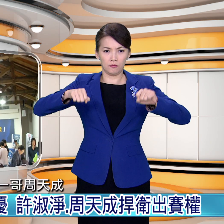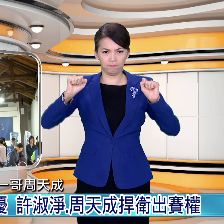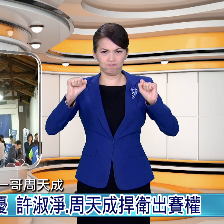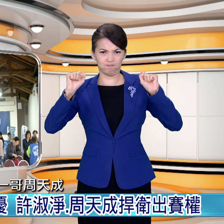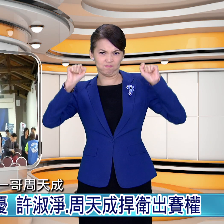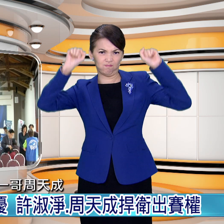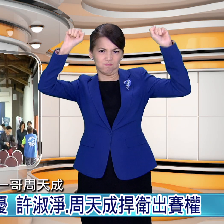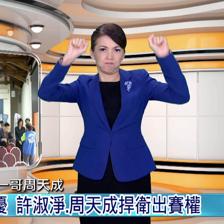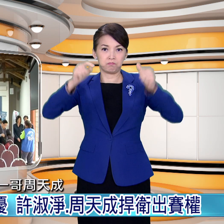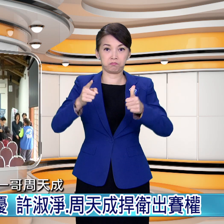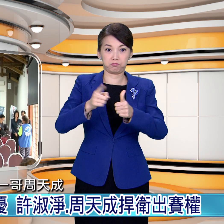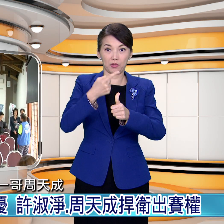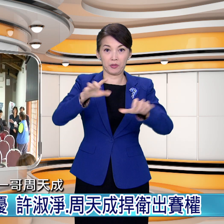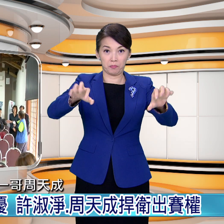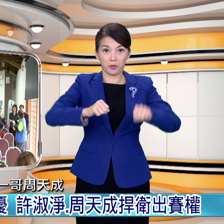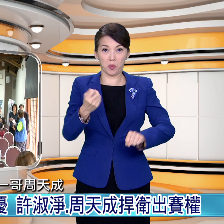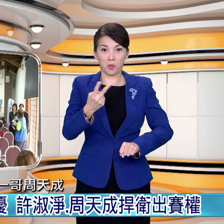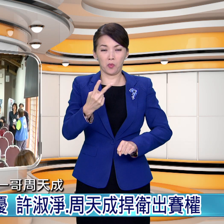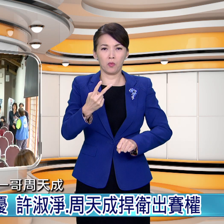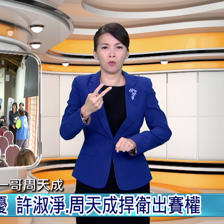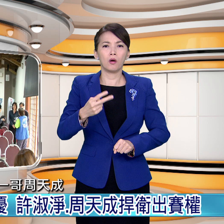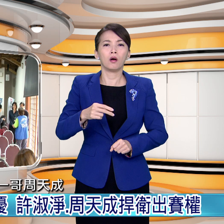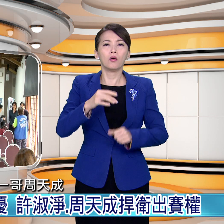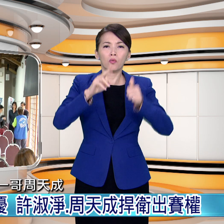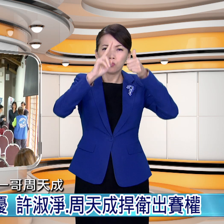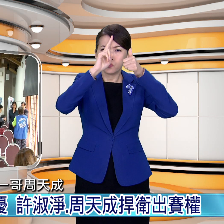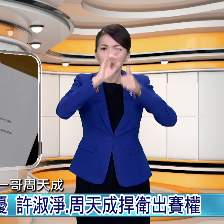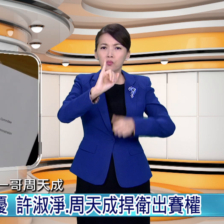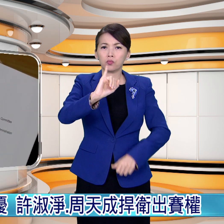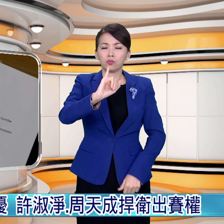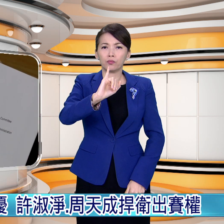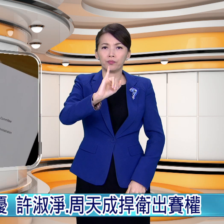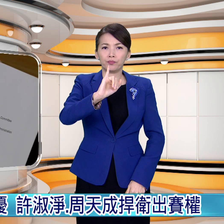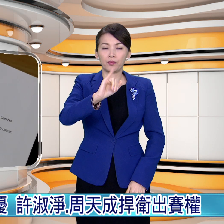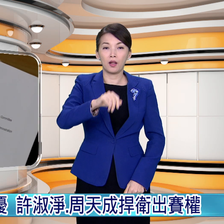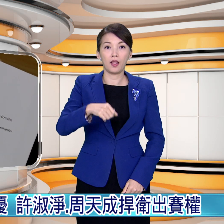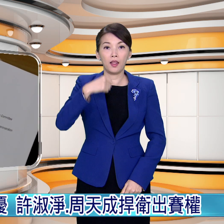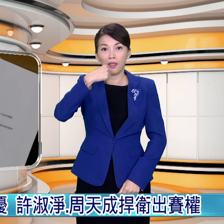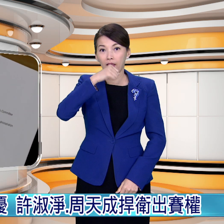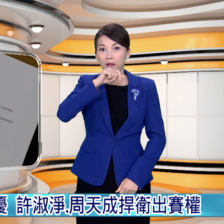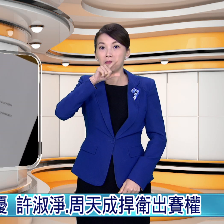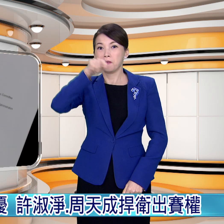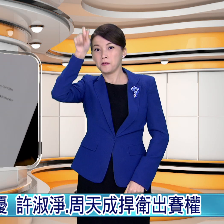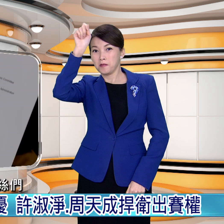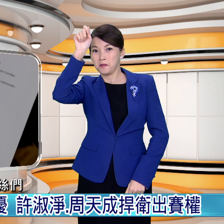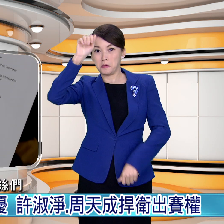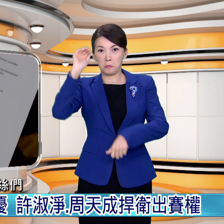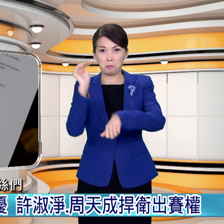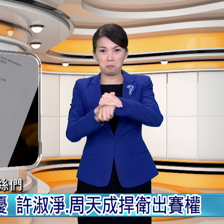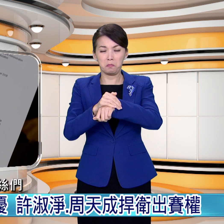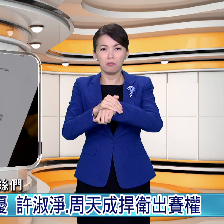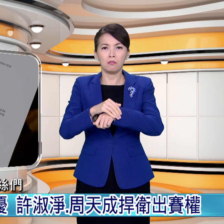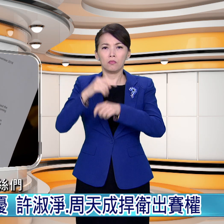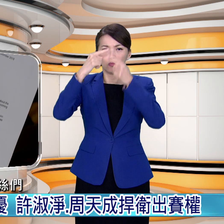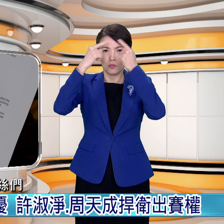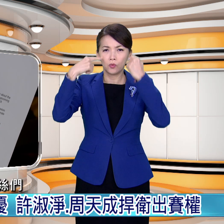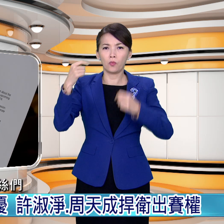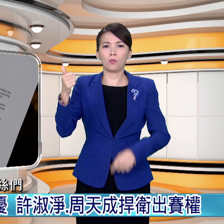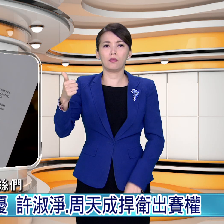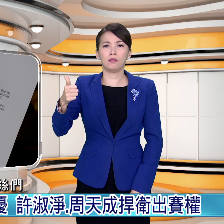及台湾羽球一哥周天成都打破了沉默，号召选手与粉丝